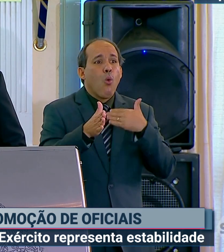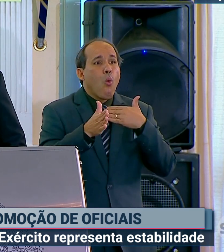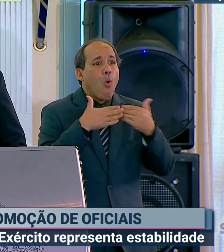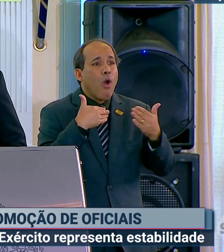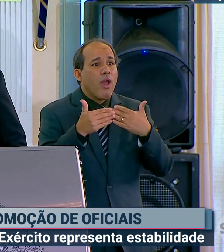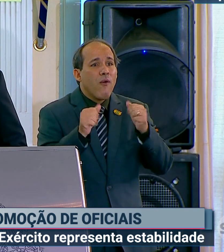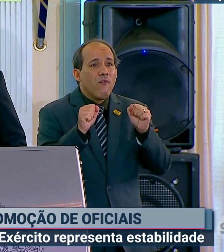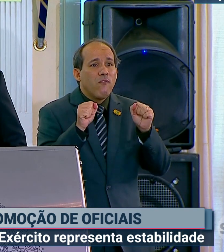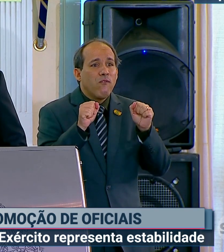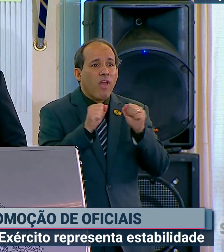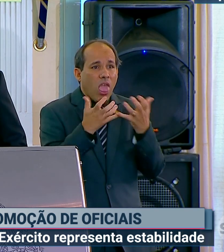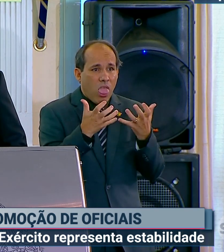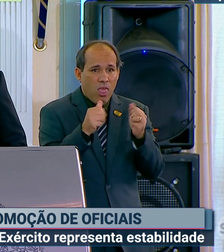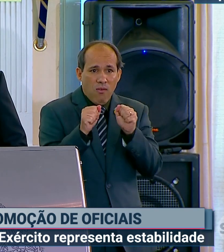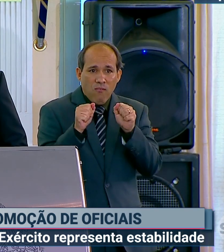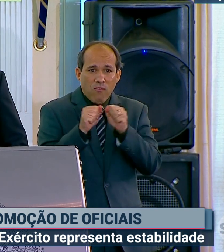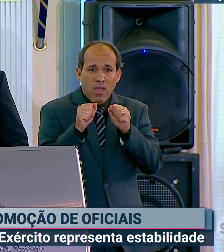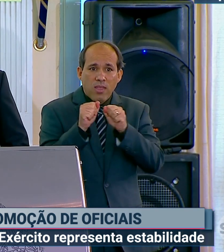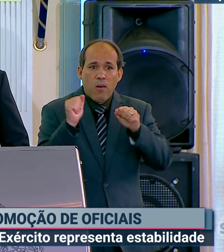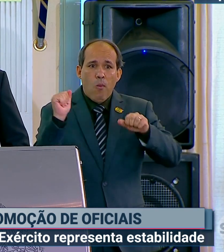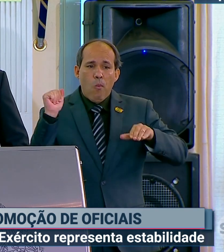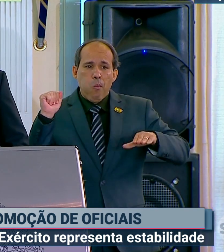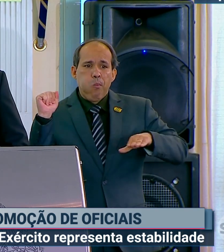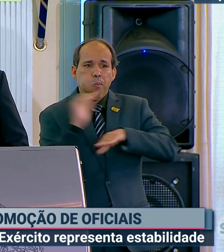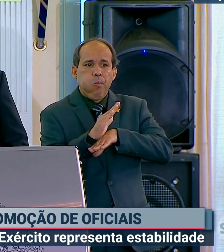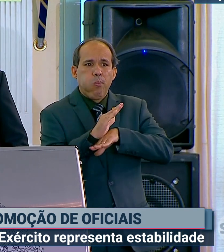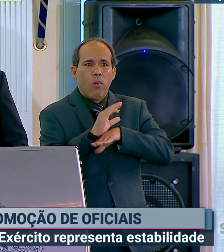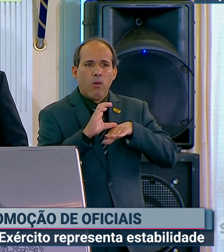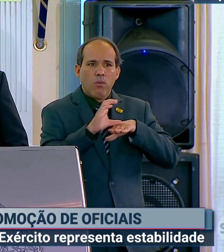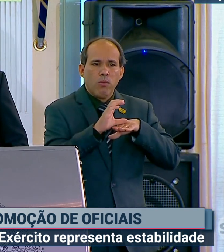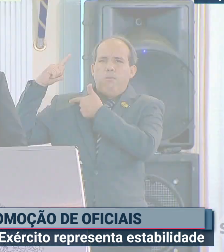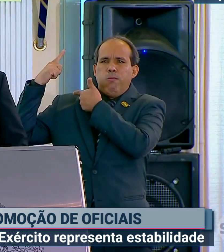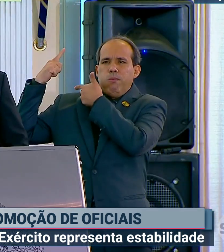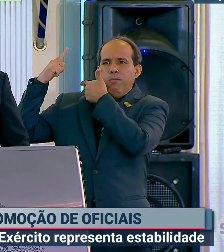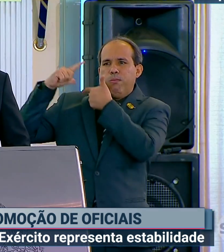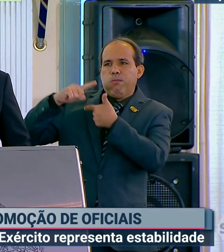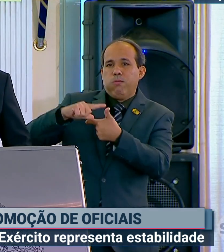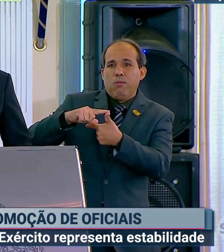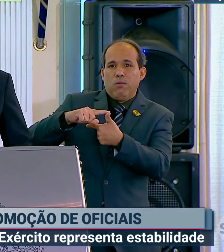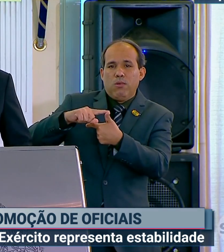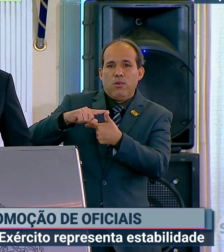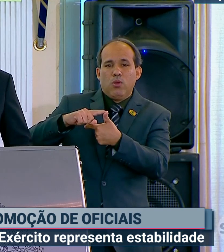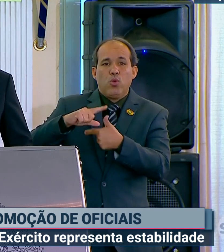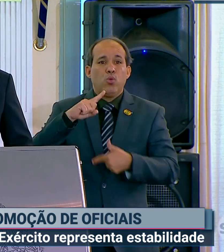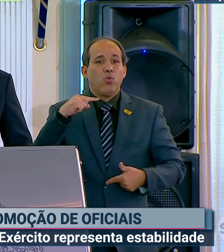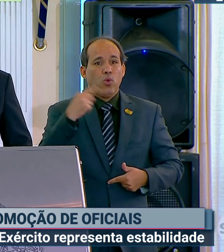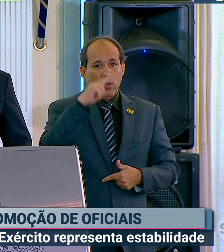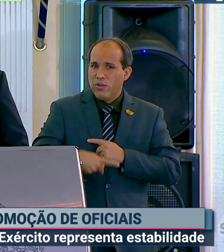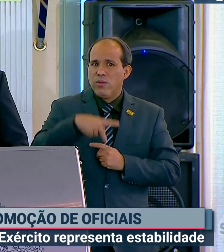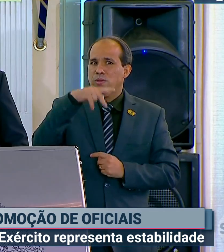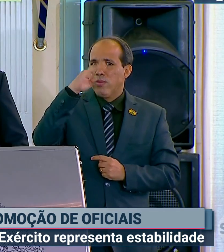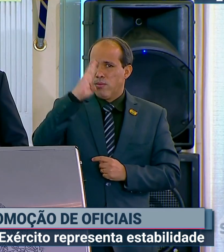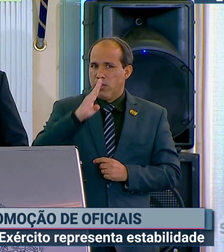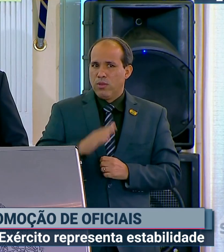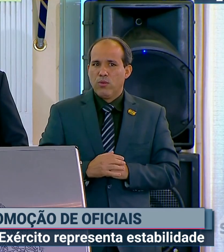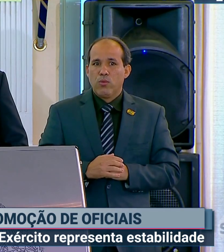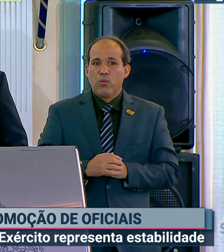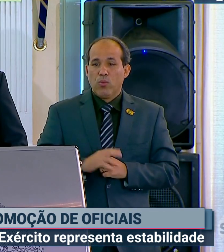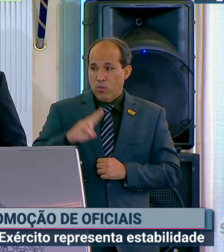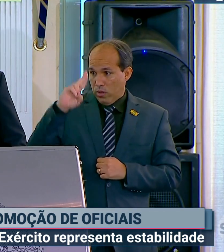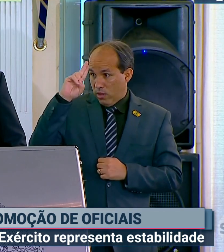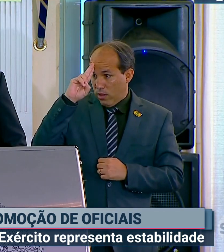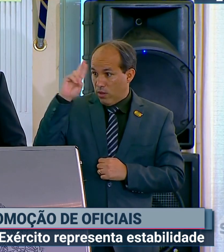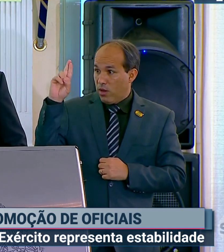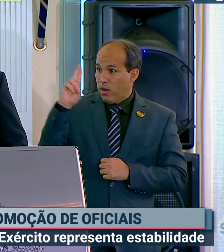porventura, queira sair deste balizamento. O nosso Exército, de respeito, representa